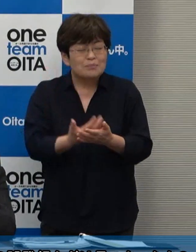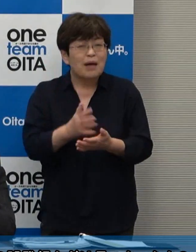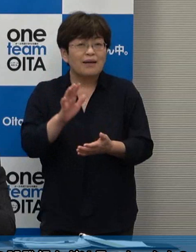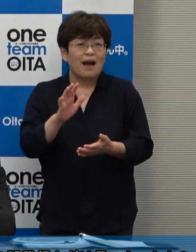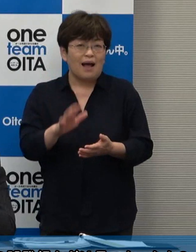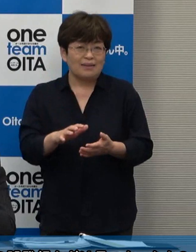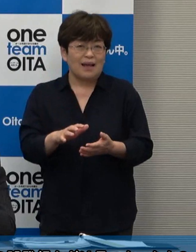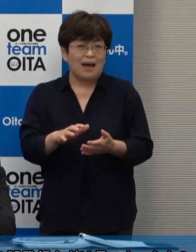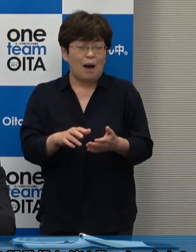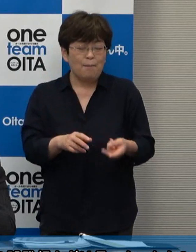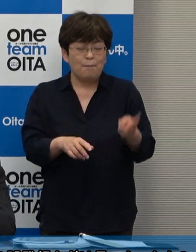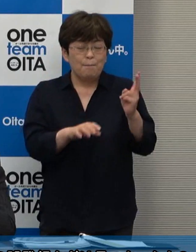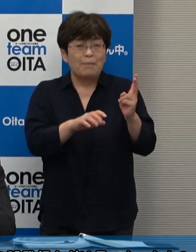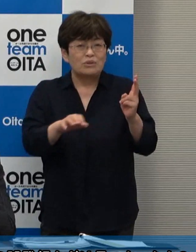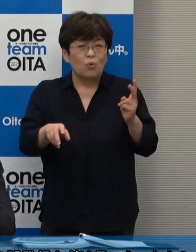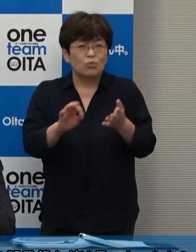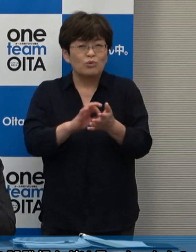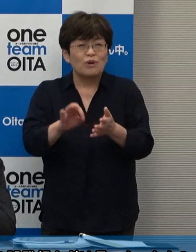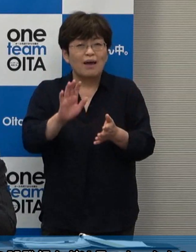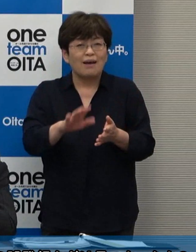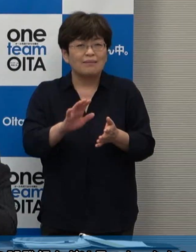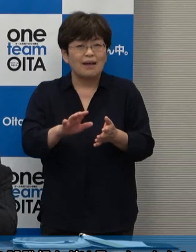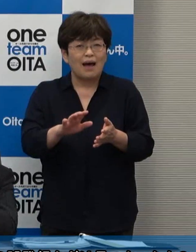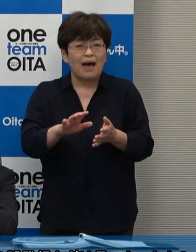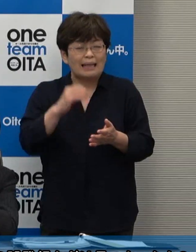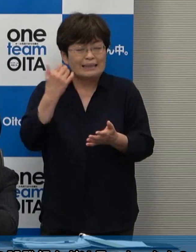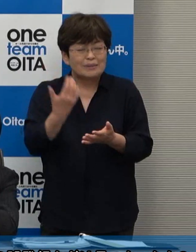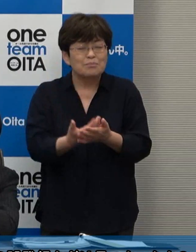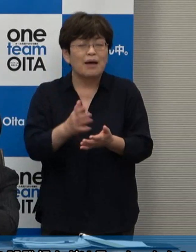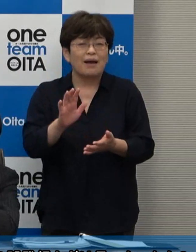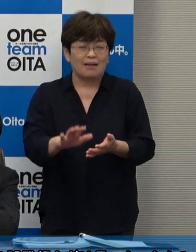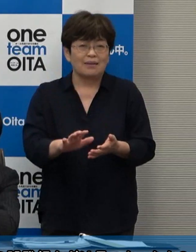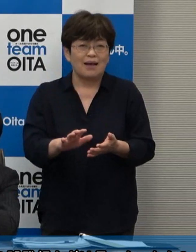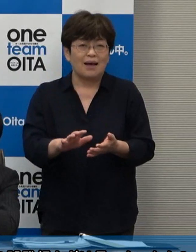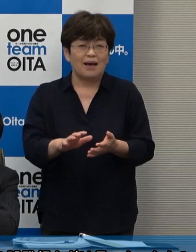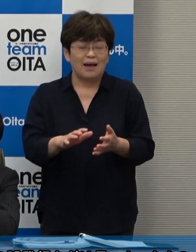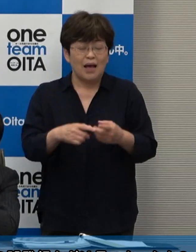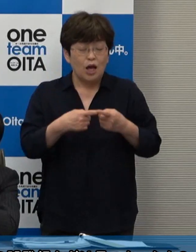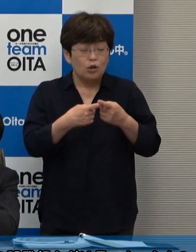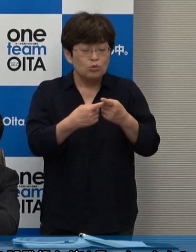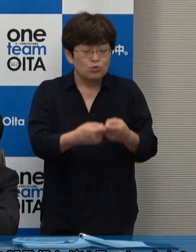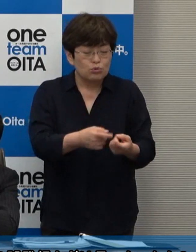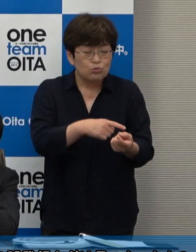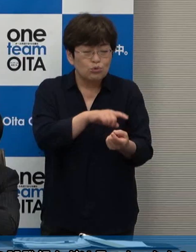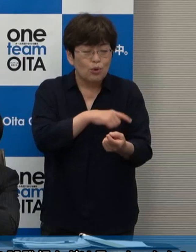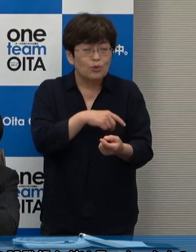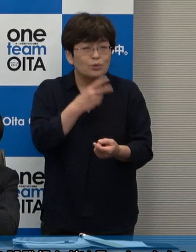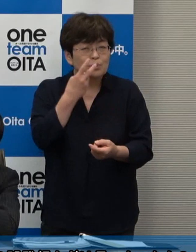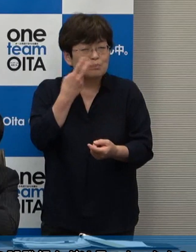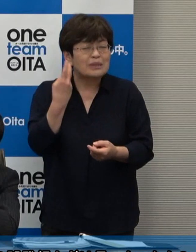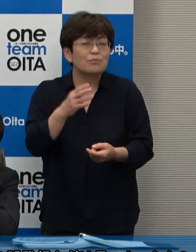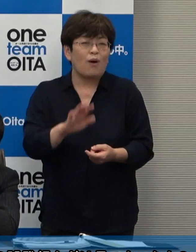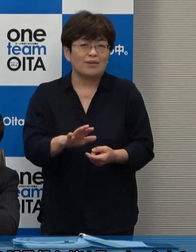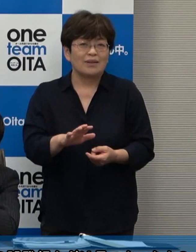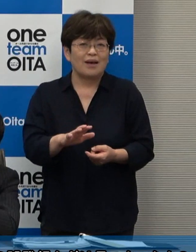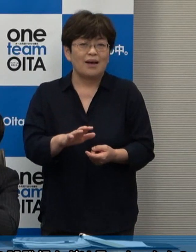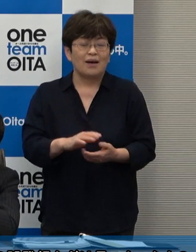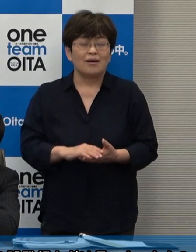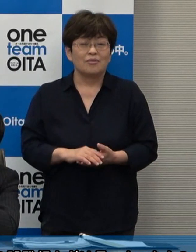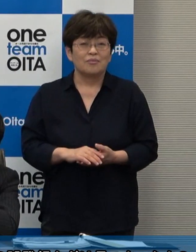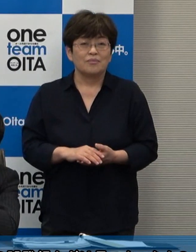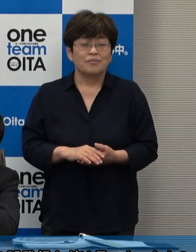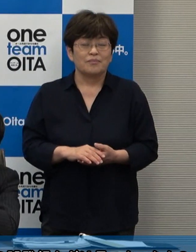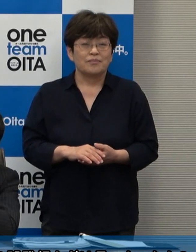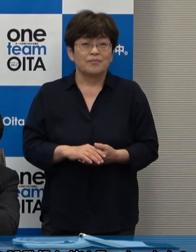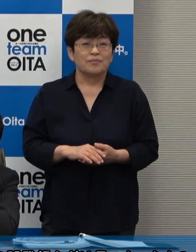ログアウトしないままやった大分のケースであったりね、入れ間違えたとか、単純にね、そういったのがこれ